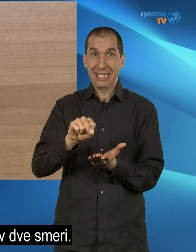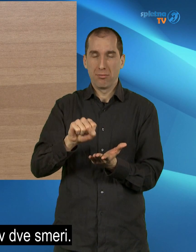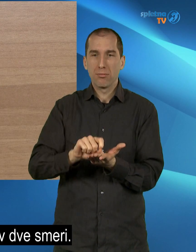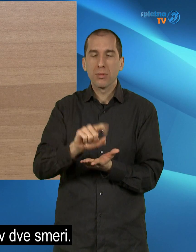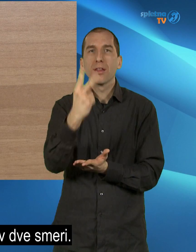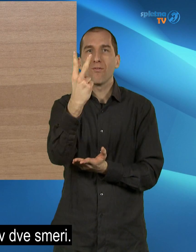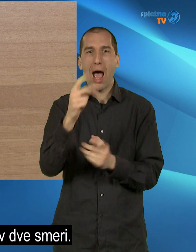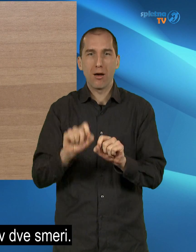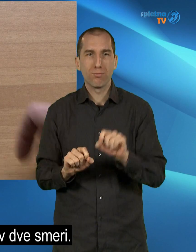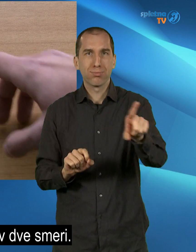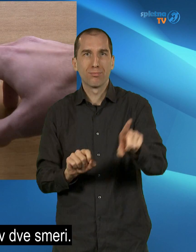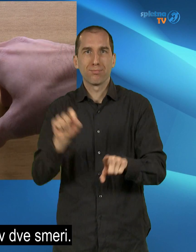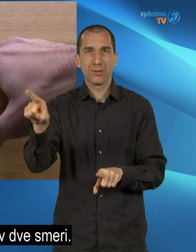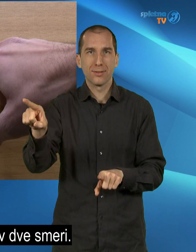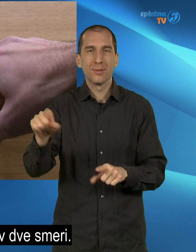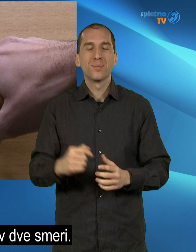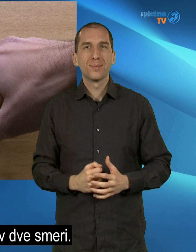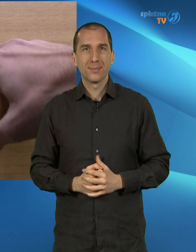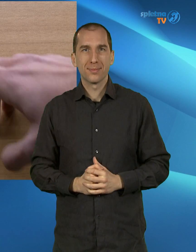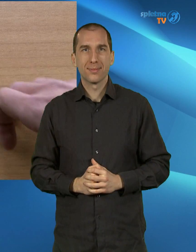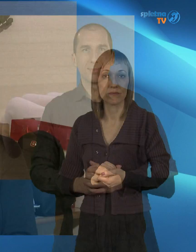SMS potem potuje v dve smeri.